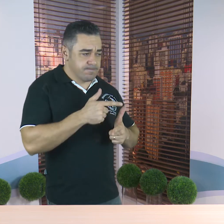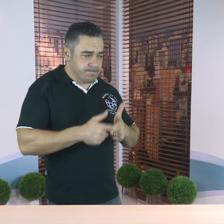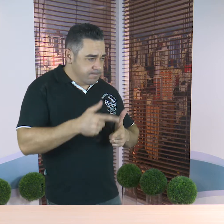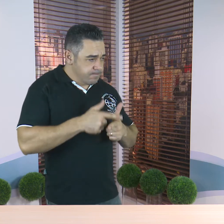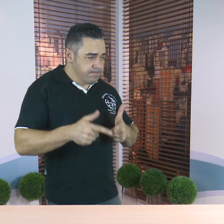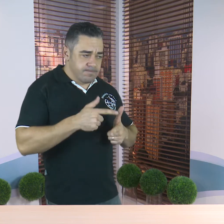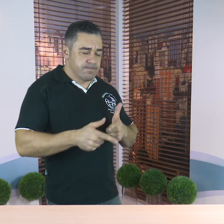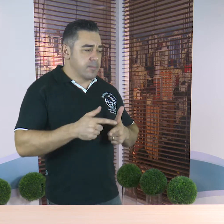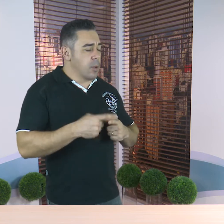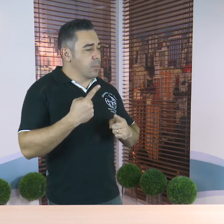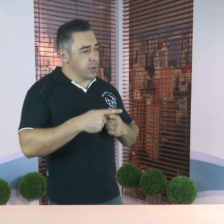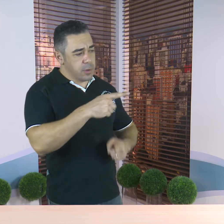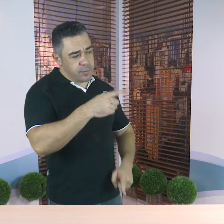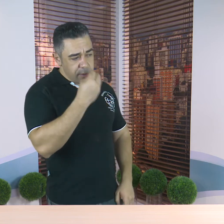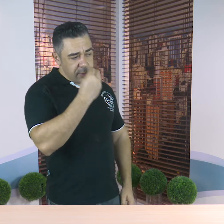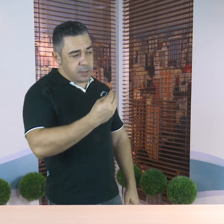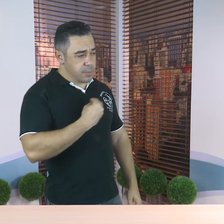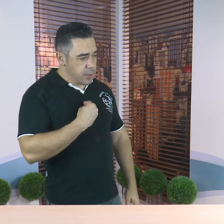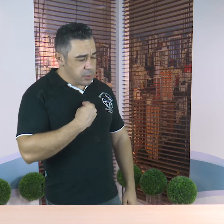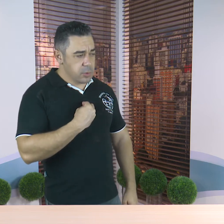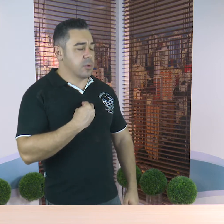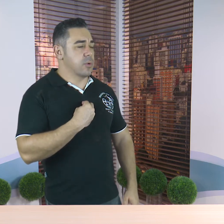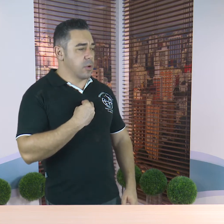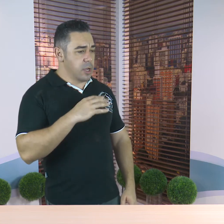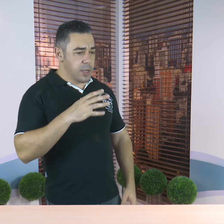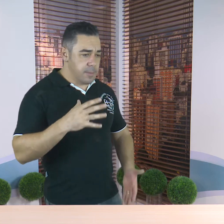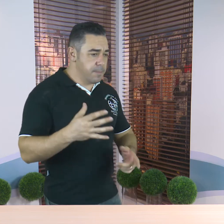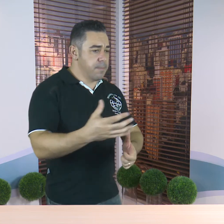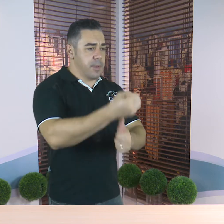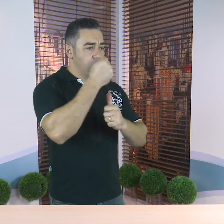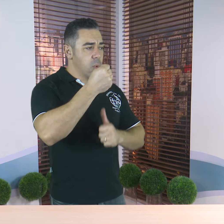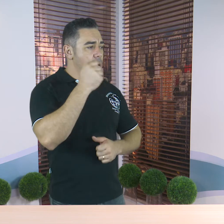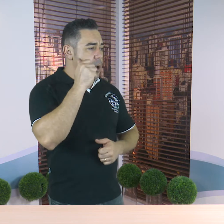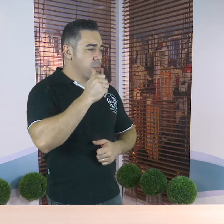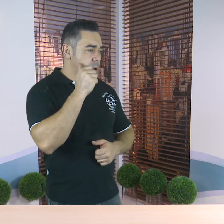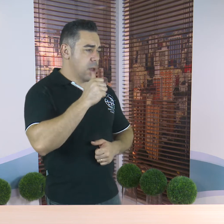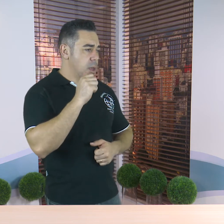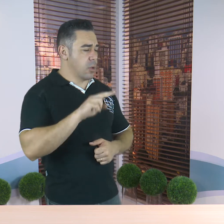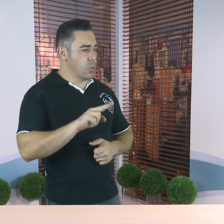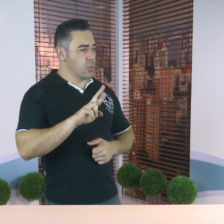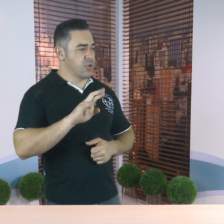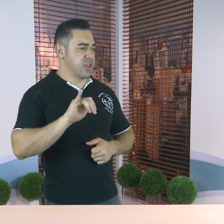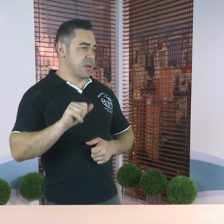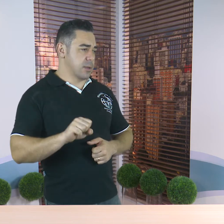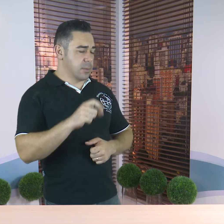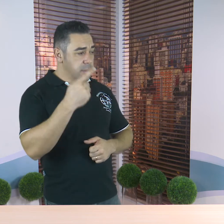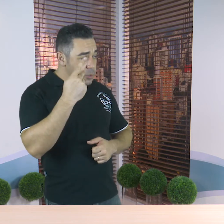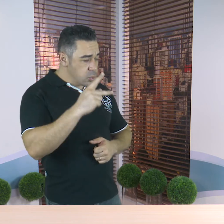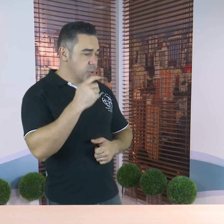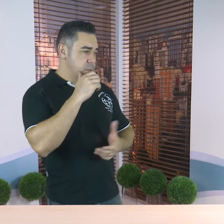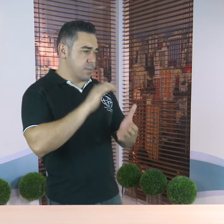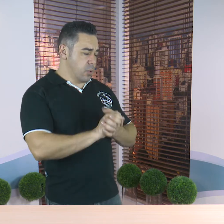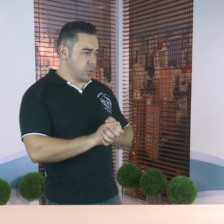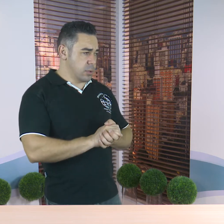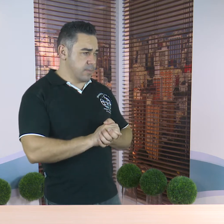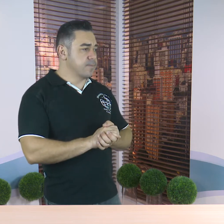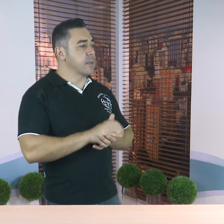me desprezaste e tomaste a mulher de Urias, o heteu, para ser tua mulher. Assim diz o